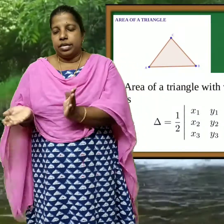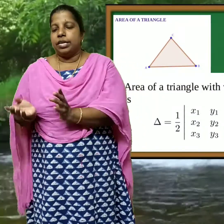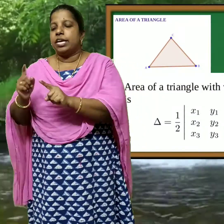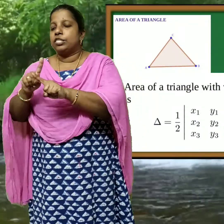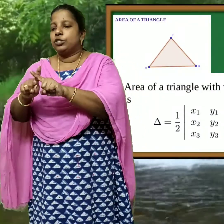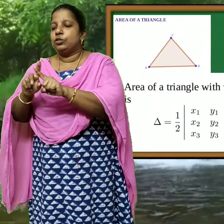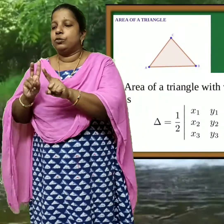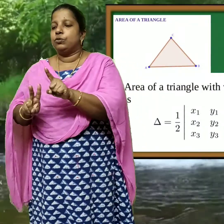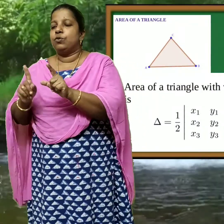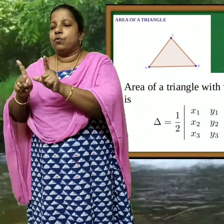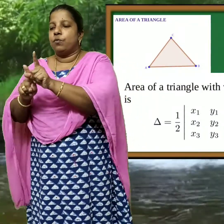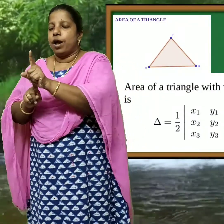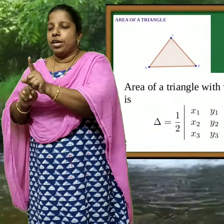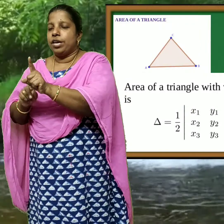S2 Y2